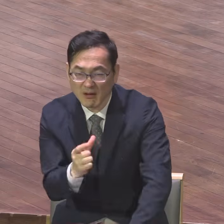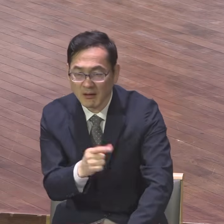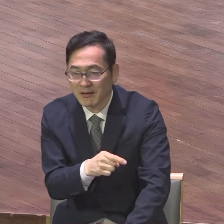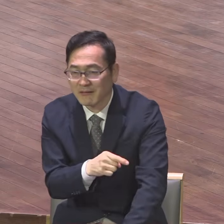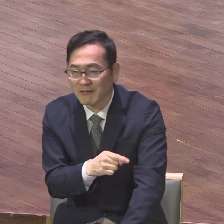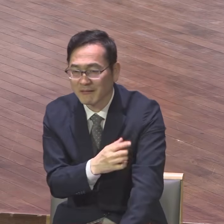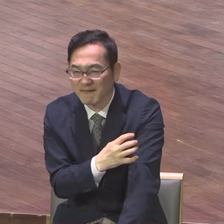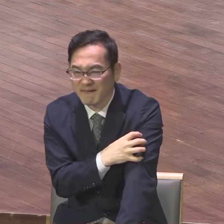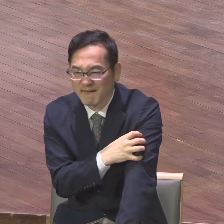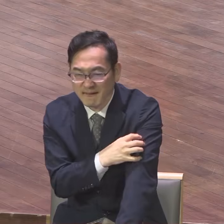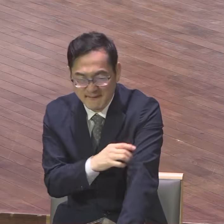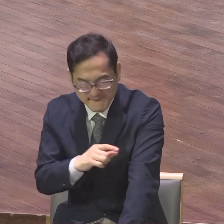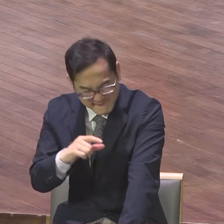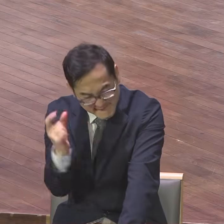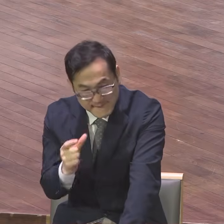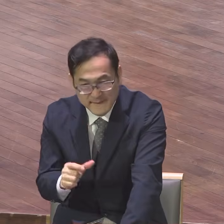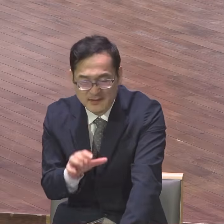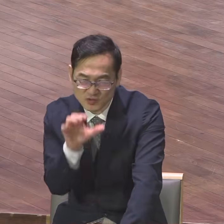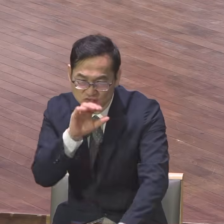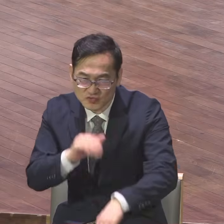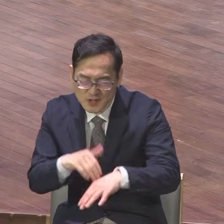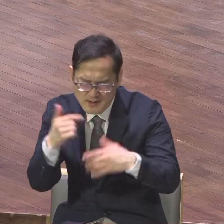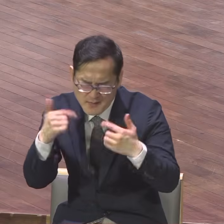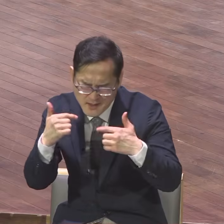거예요. 엄청나게 훈련을.